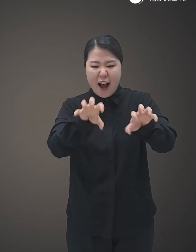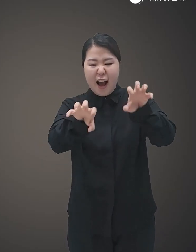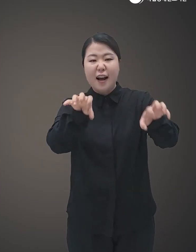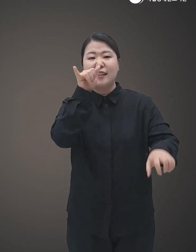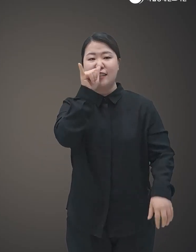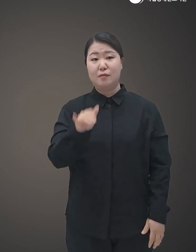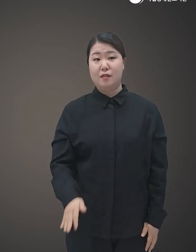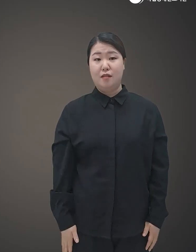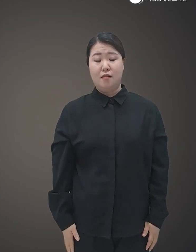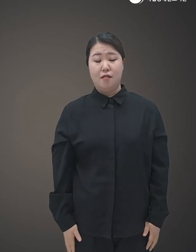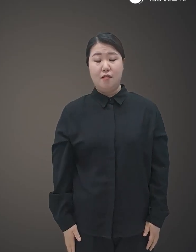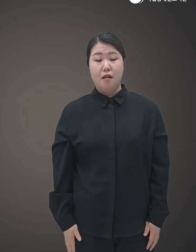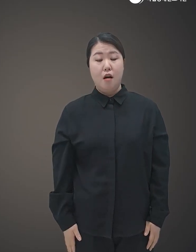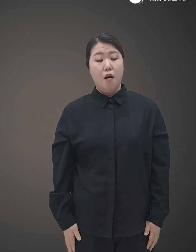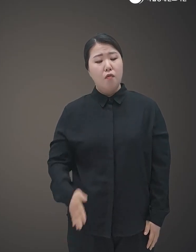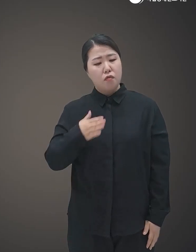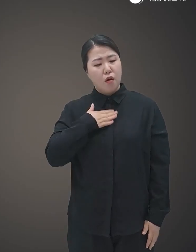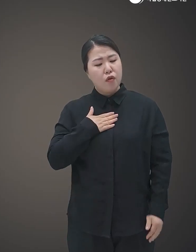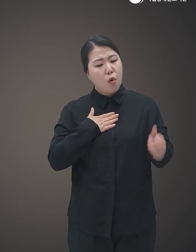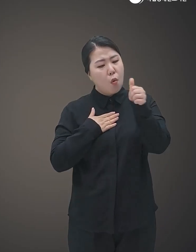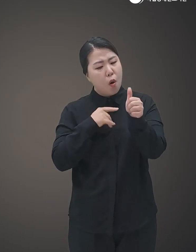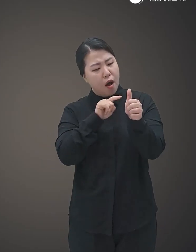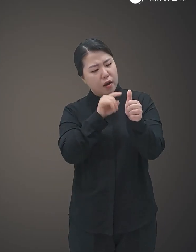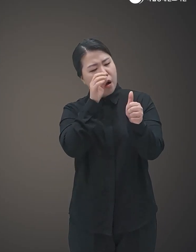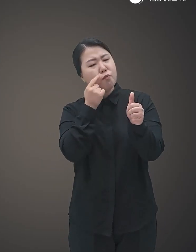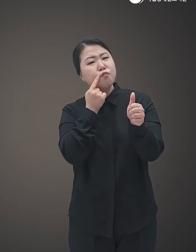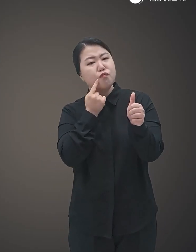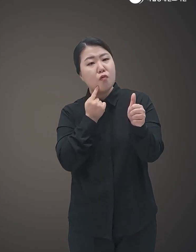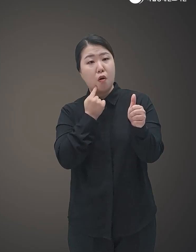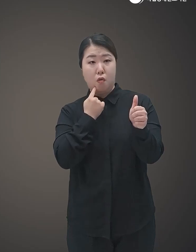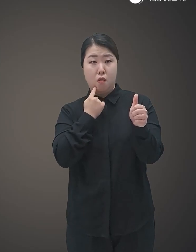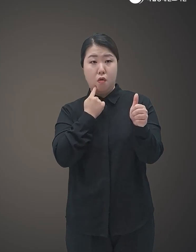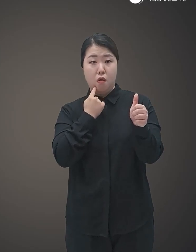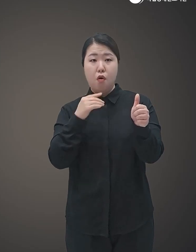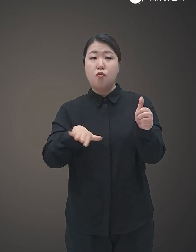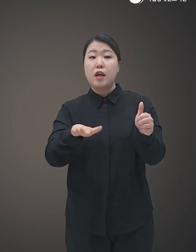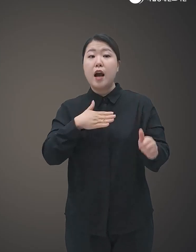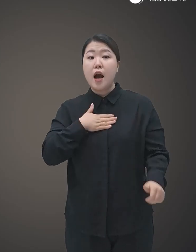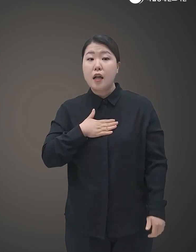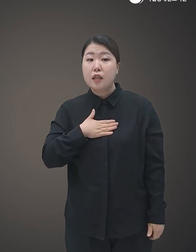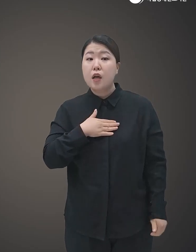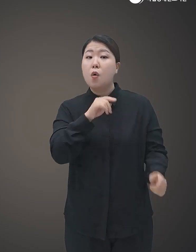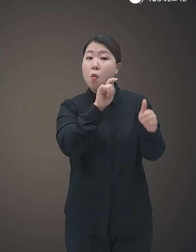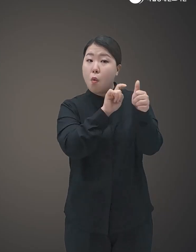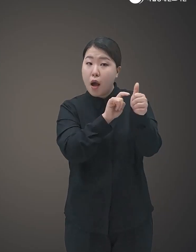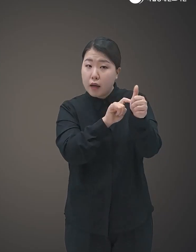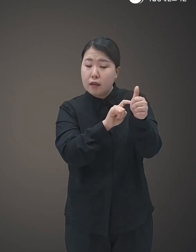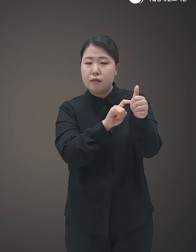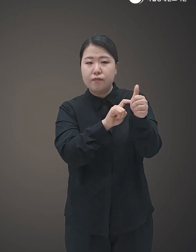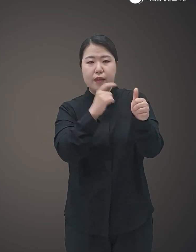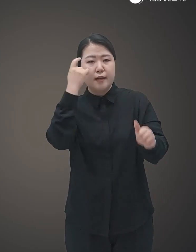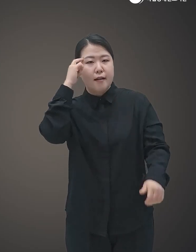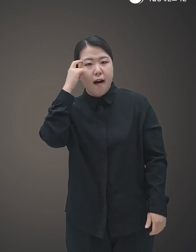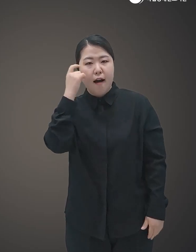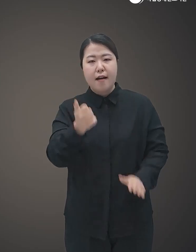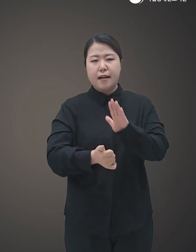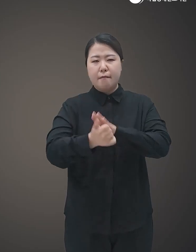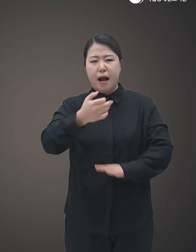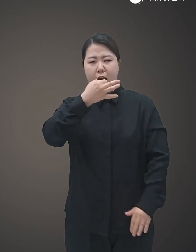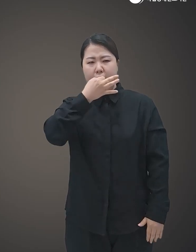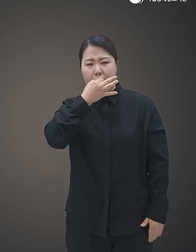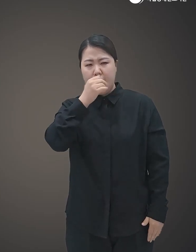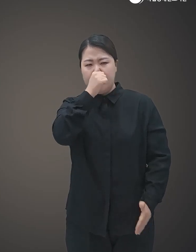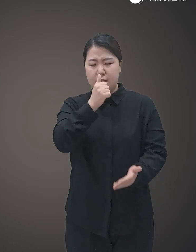저는 고양이가 부럽습니다. 우리가 아는 한 고양이들은 추상적 사고, 희망, 야망,